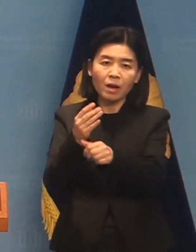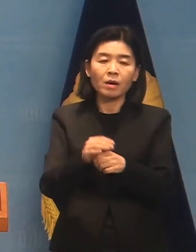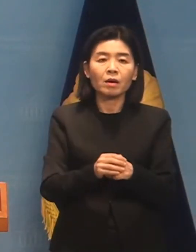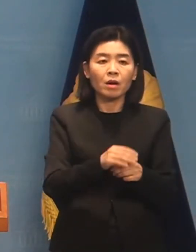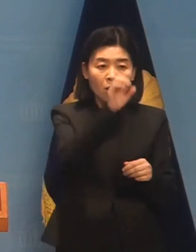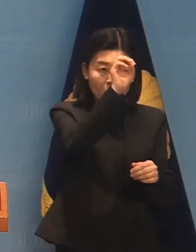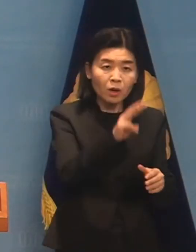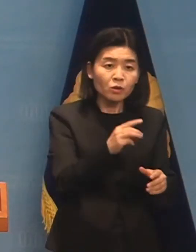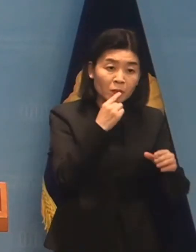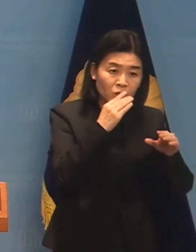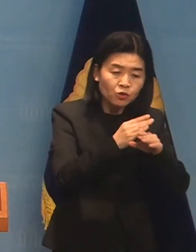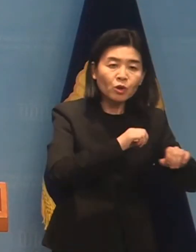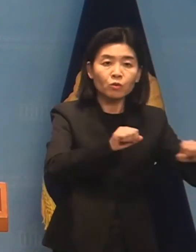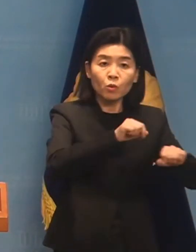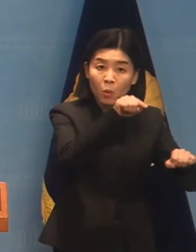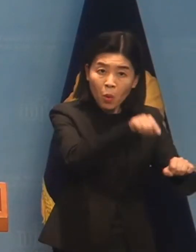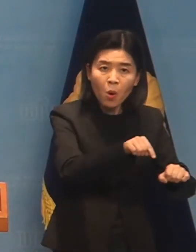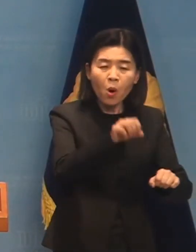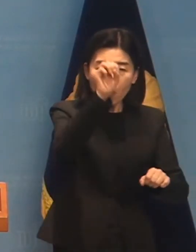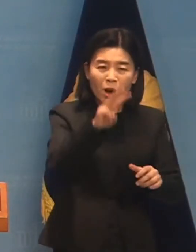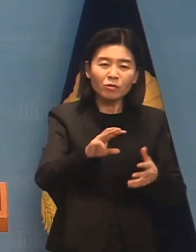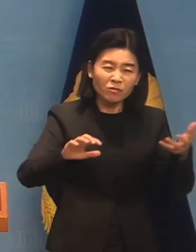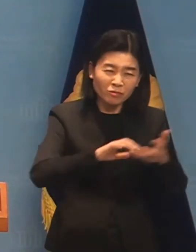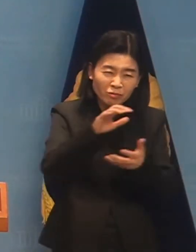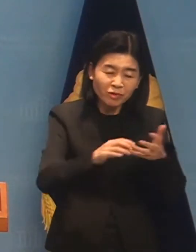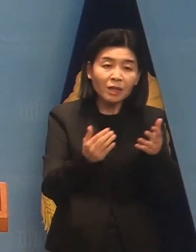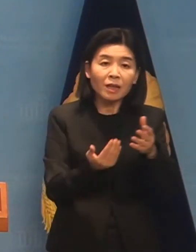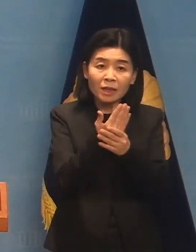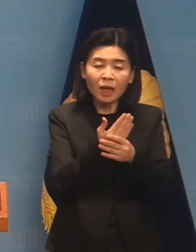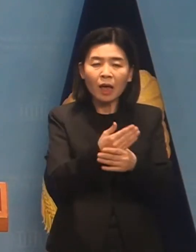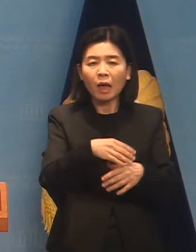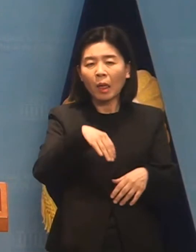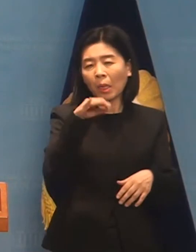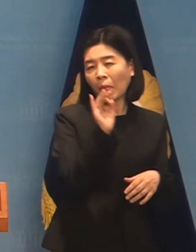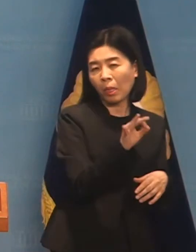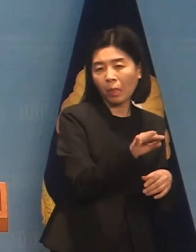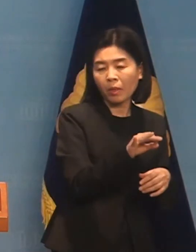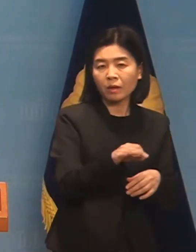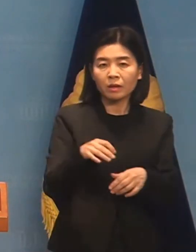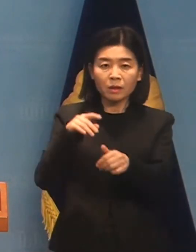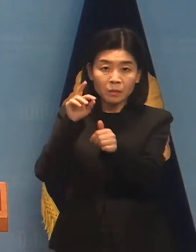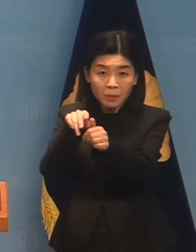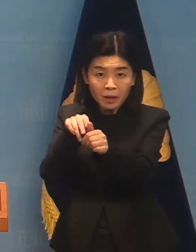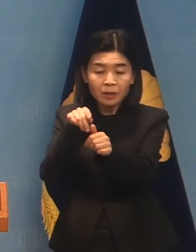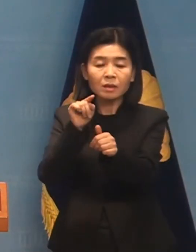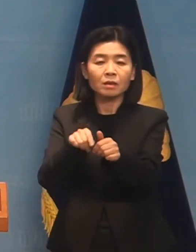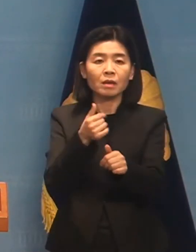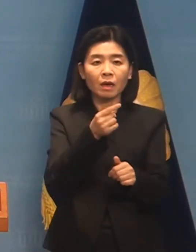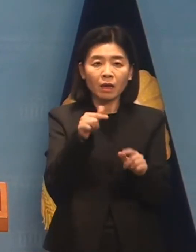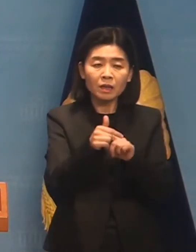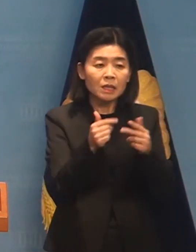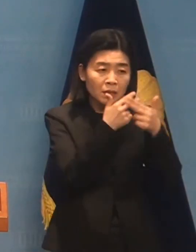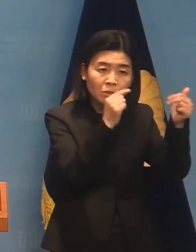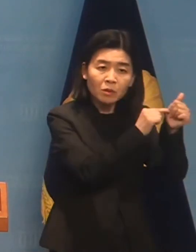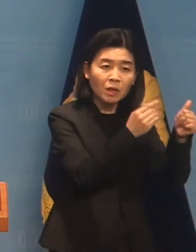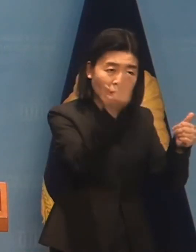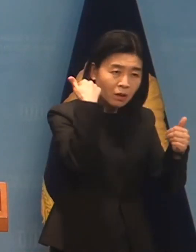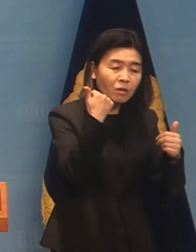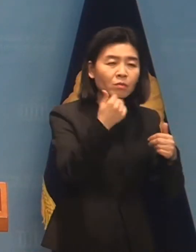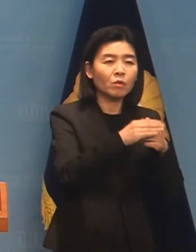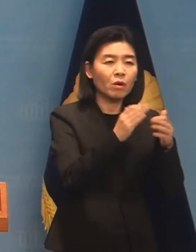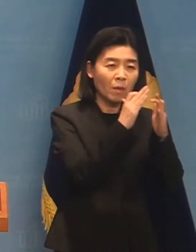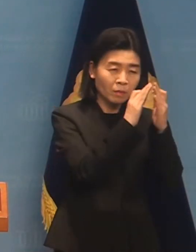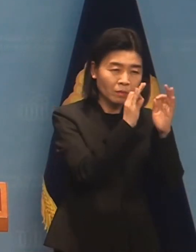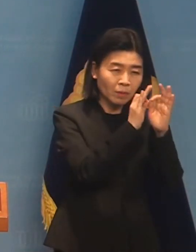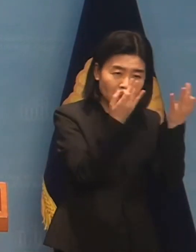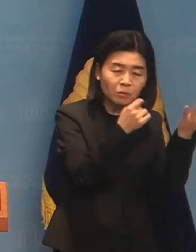강주 사태로 폄훼하는 것을 비판받자 이재명 후보도 2014년 페이스북에서 강주 사태라고 표현을 썼다고